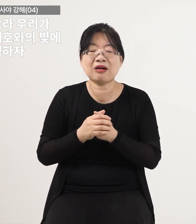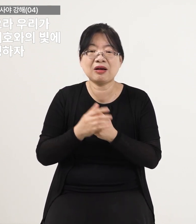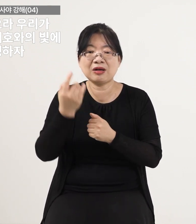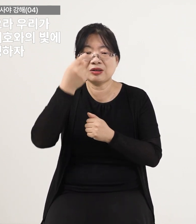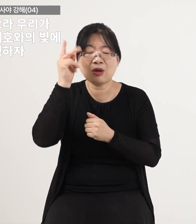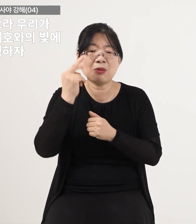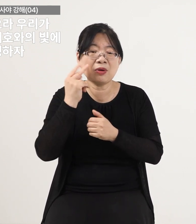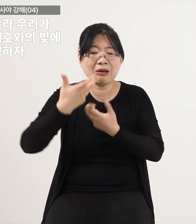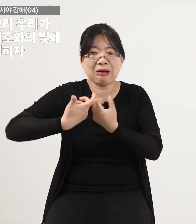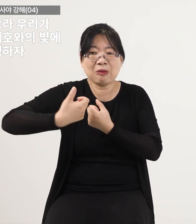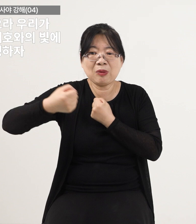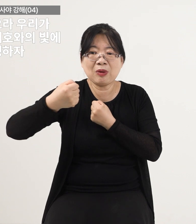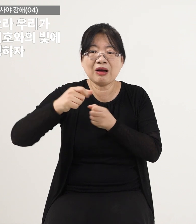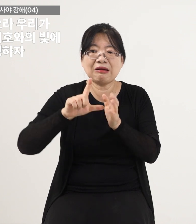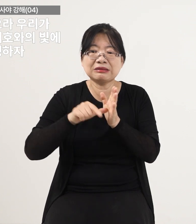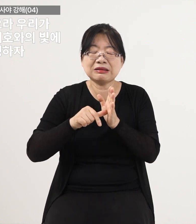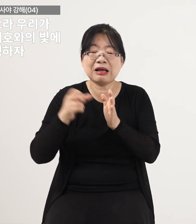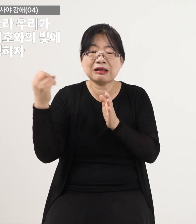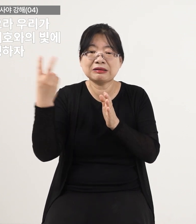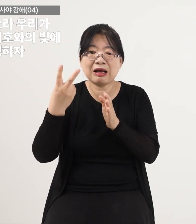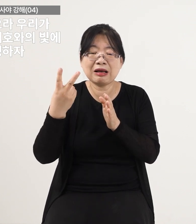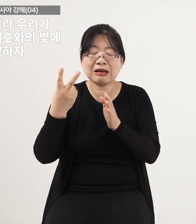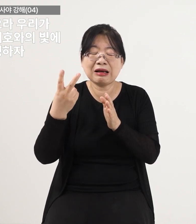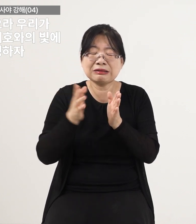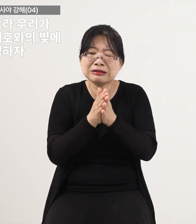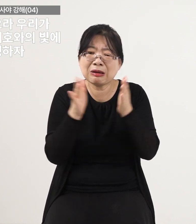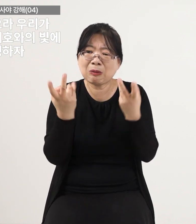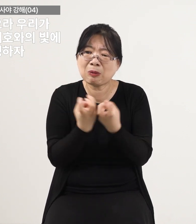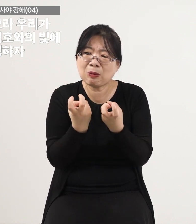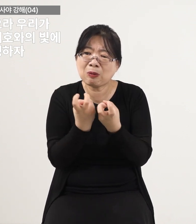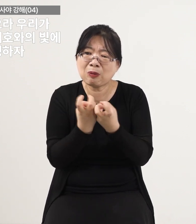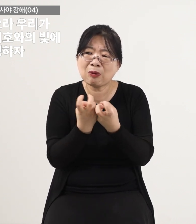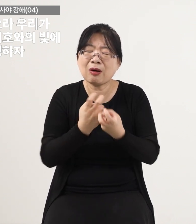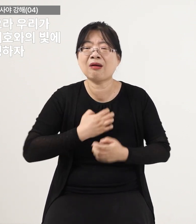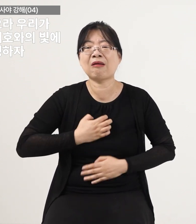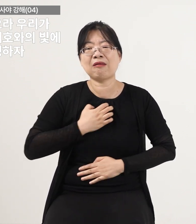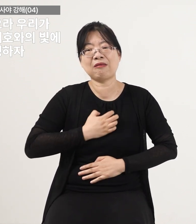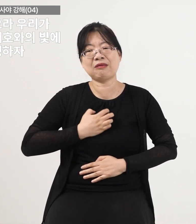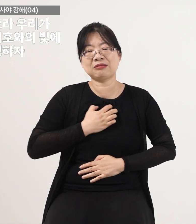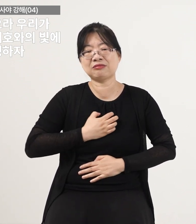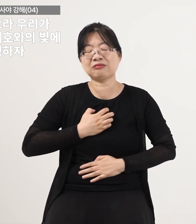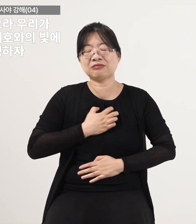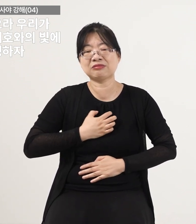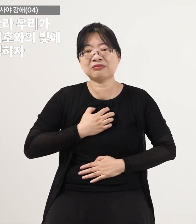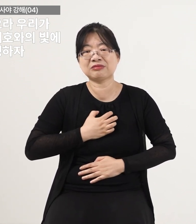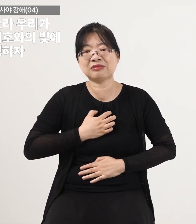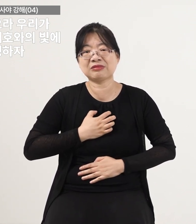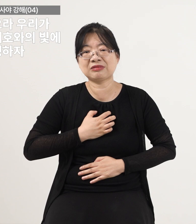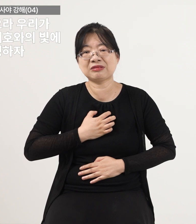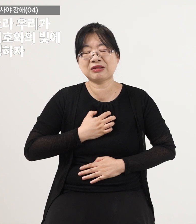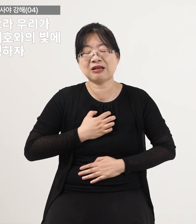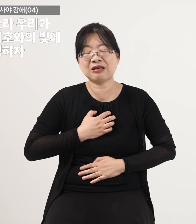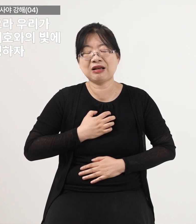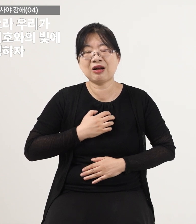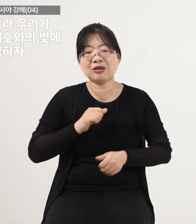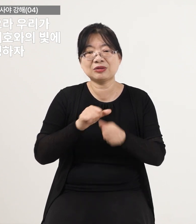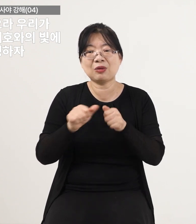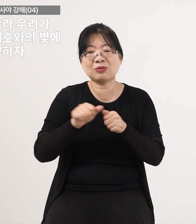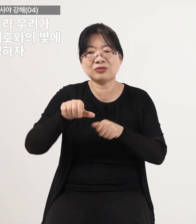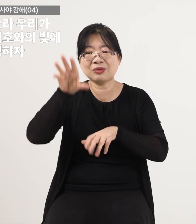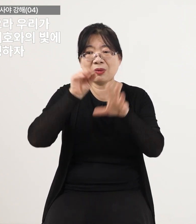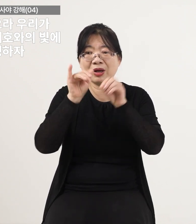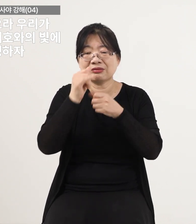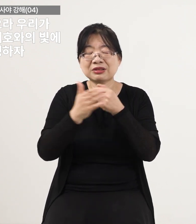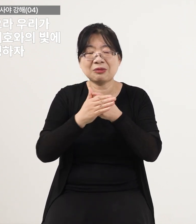다시 도래하는 거 아닌가? 여러분, 그게 들리니 안 들을 수는